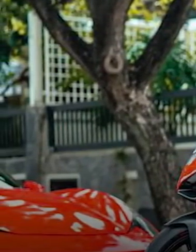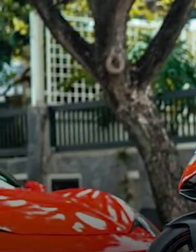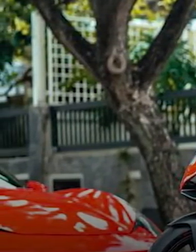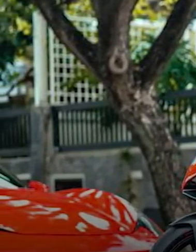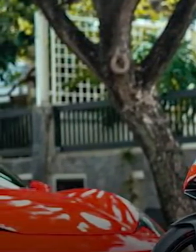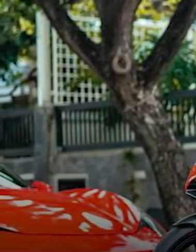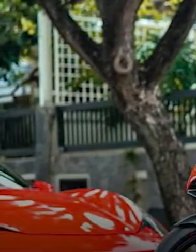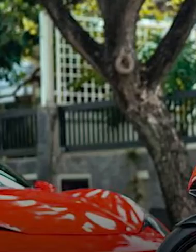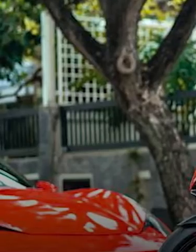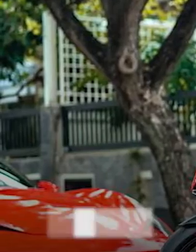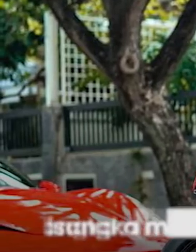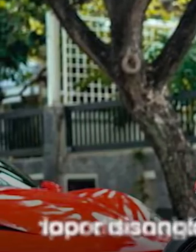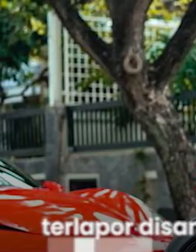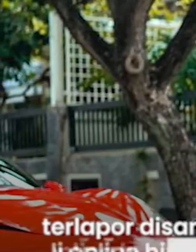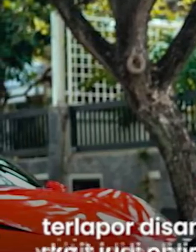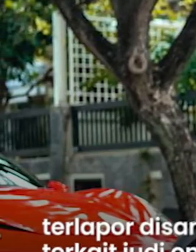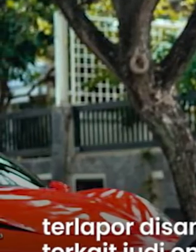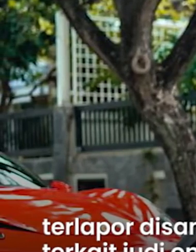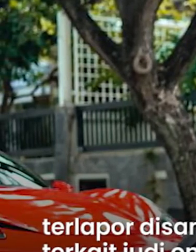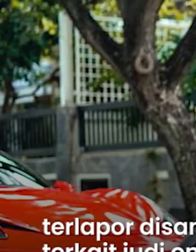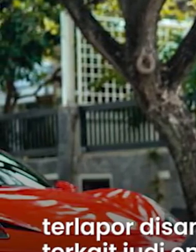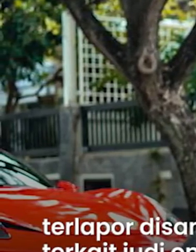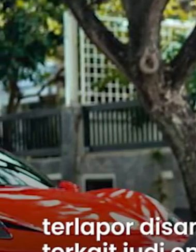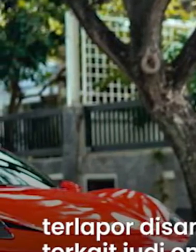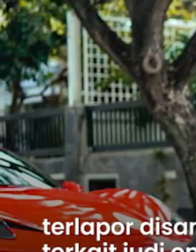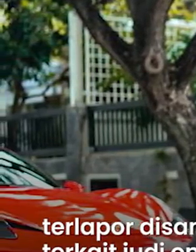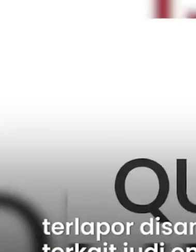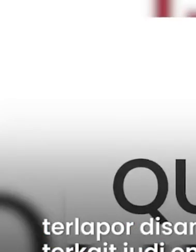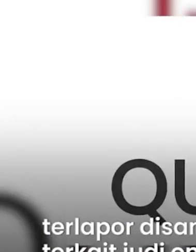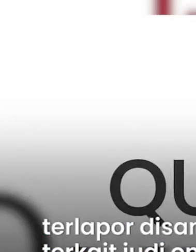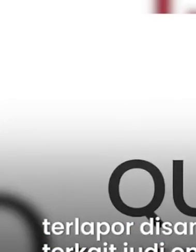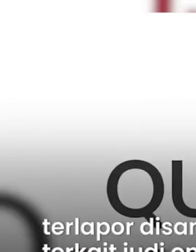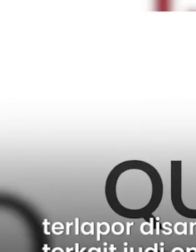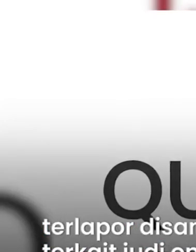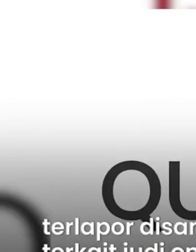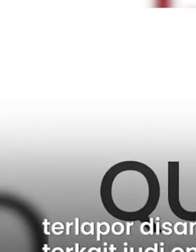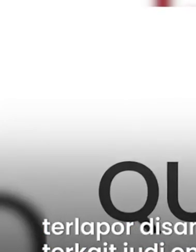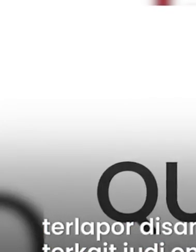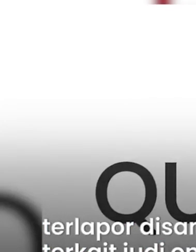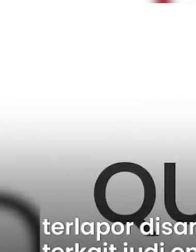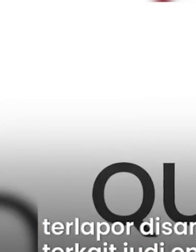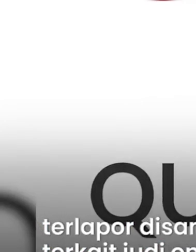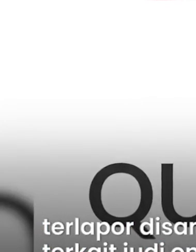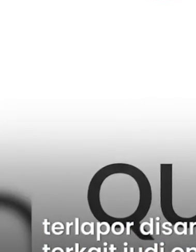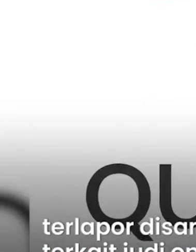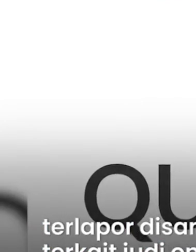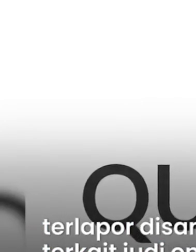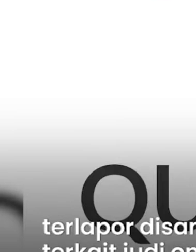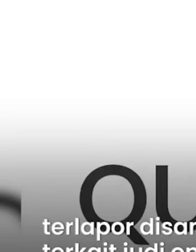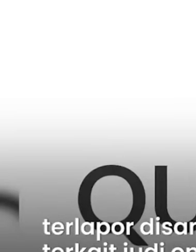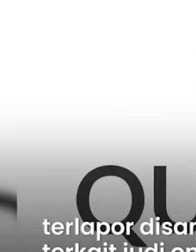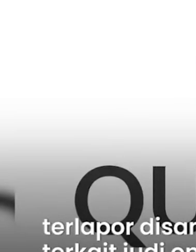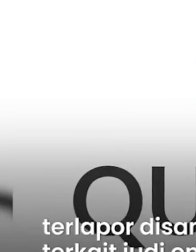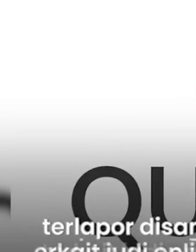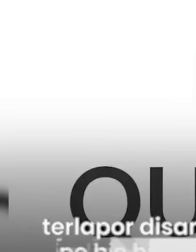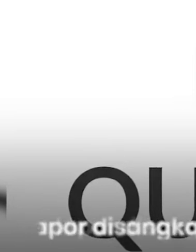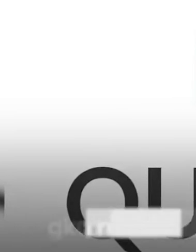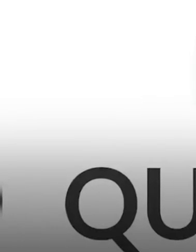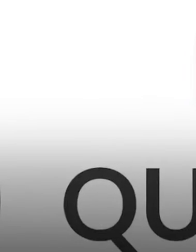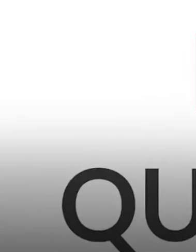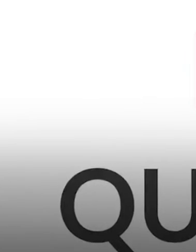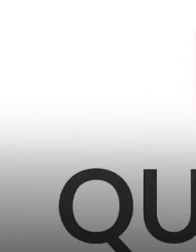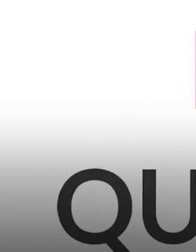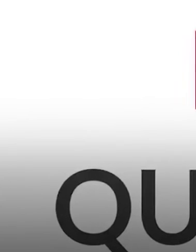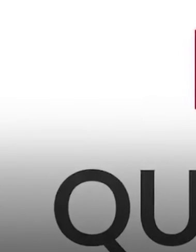disangkakan kepada Doni Salman Khan ini mirip dengan kasus Indra Chance menurut Gatot ancaman hukuman dalam pelet pasal tersebut maksimal